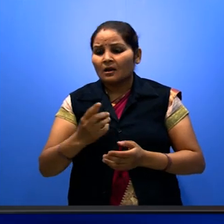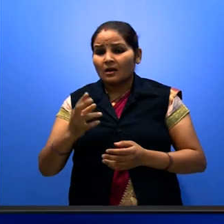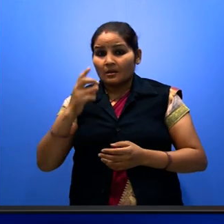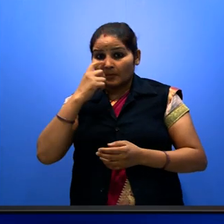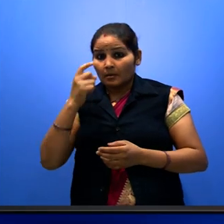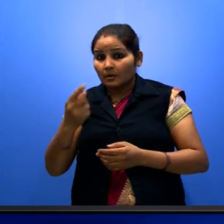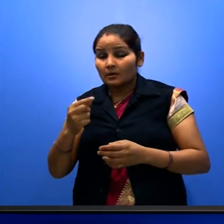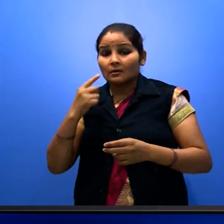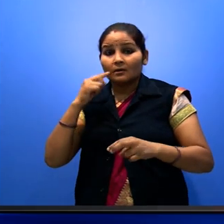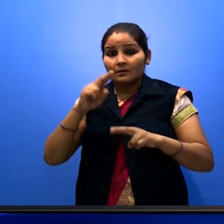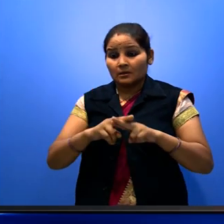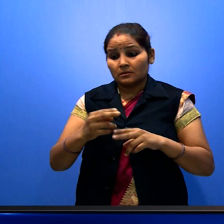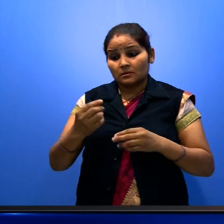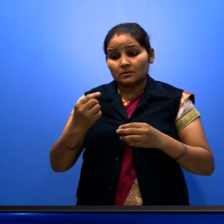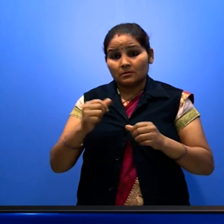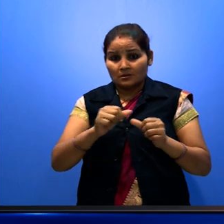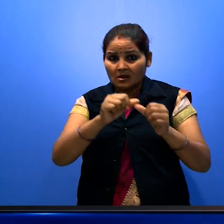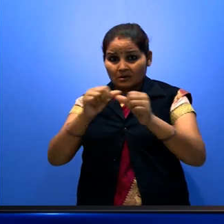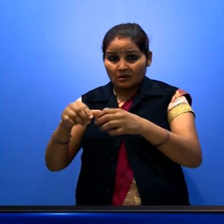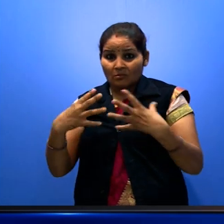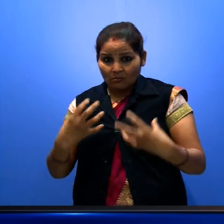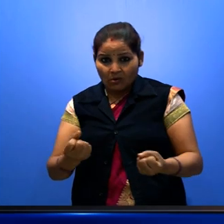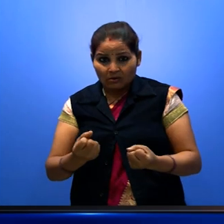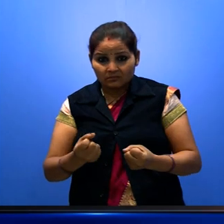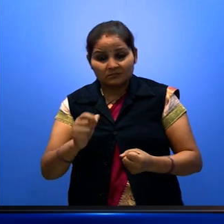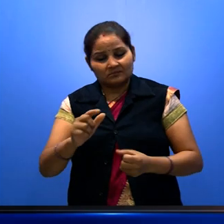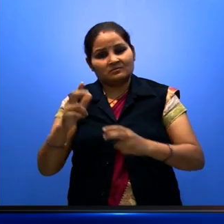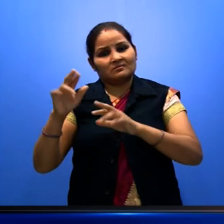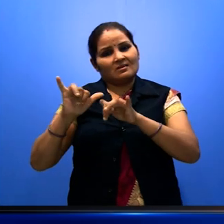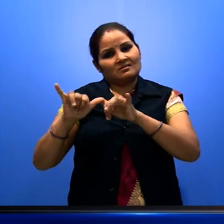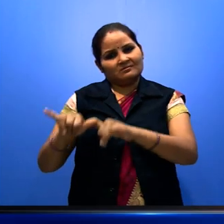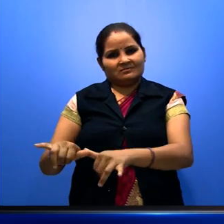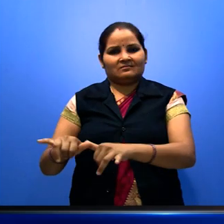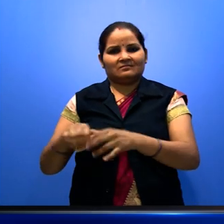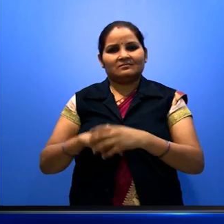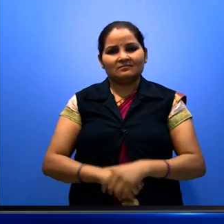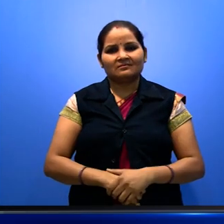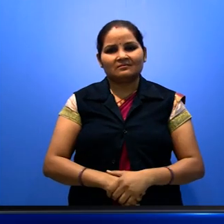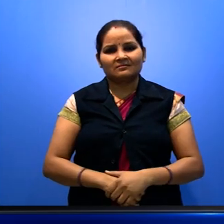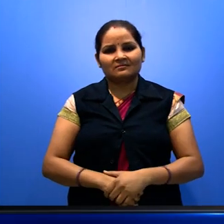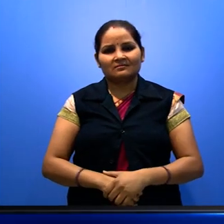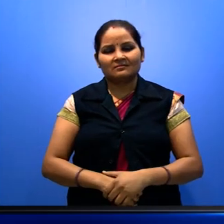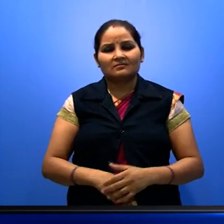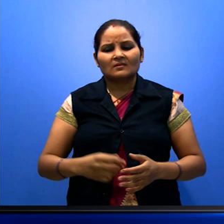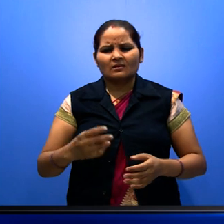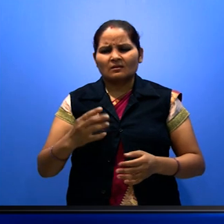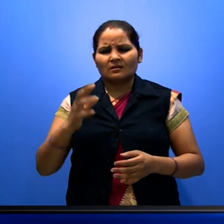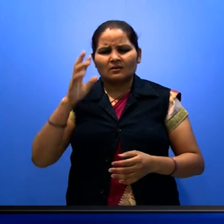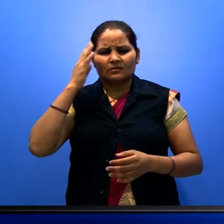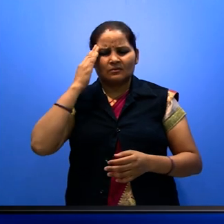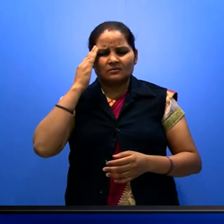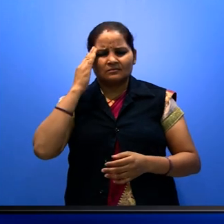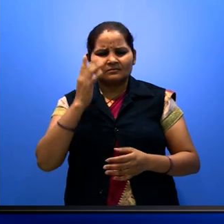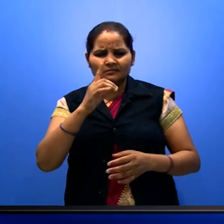कहा अगर आपको उत्तर चाहिए तो आपको रुकना ही पड़ेगा। कुछ सोचकर